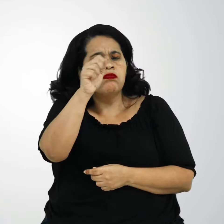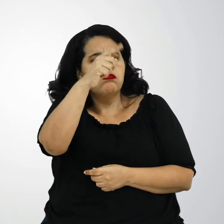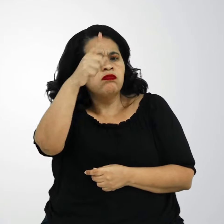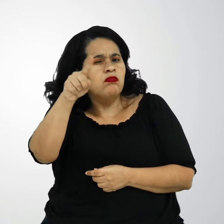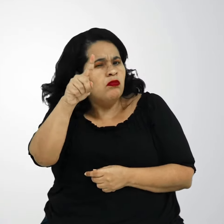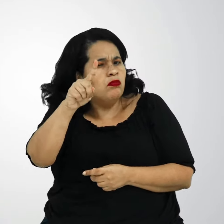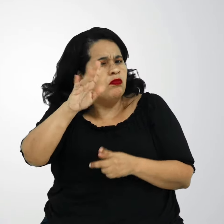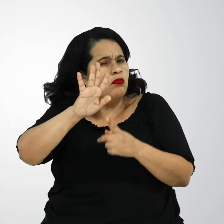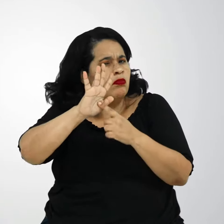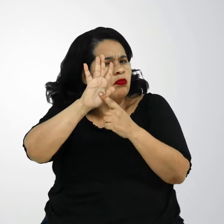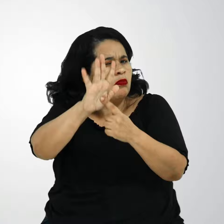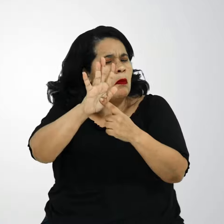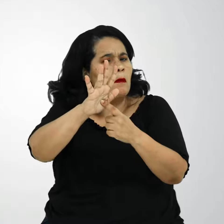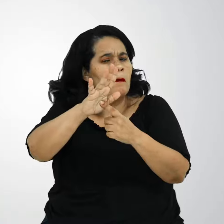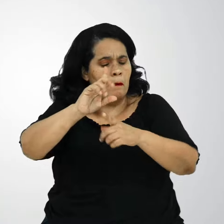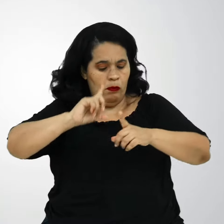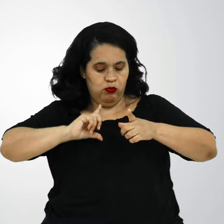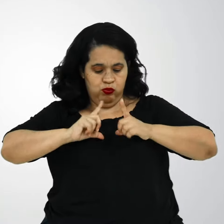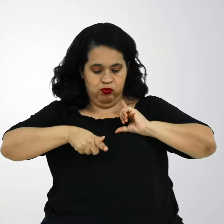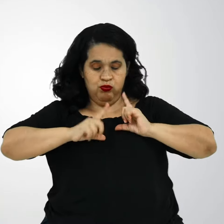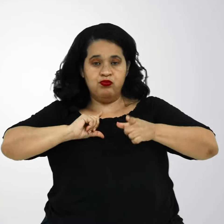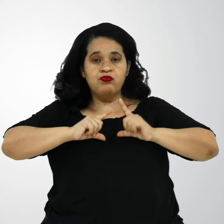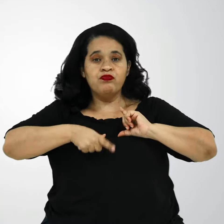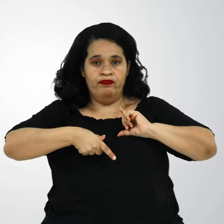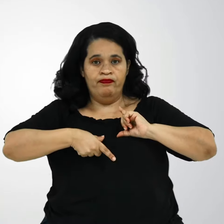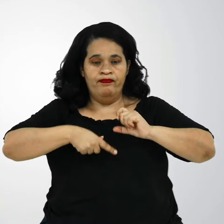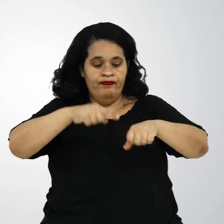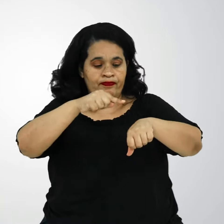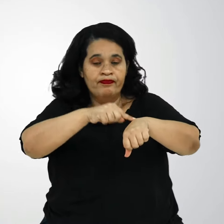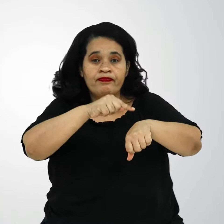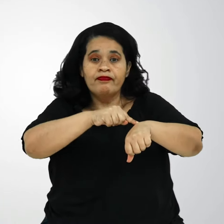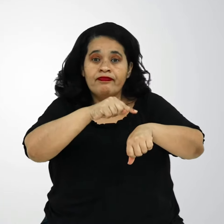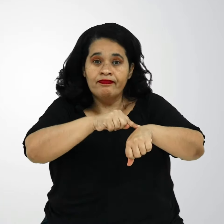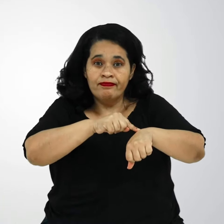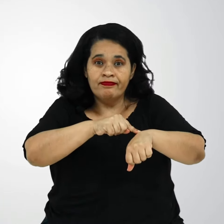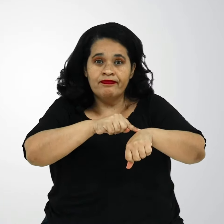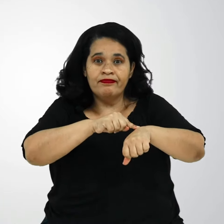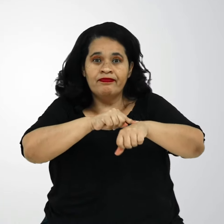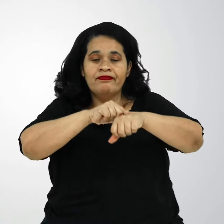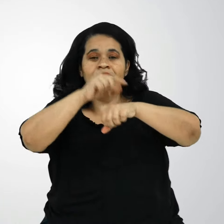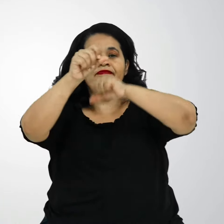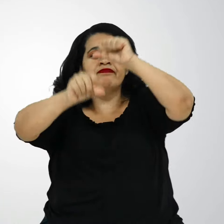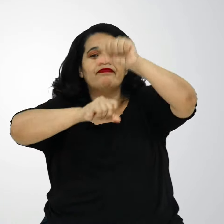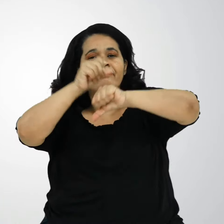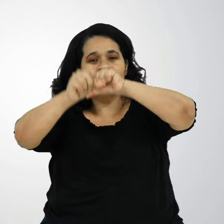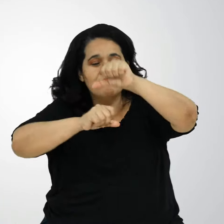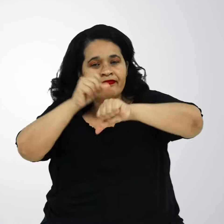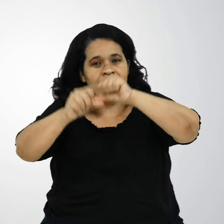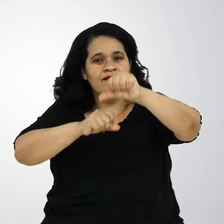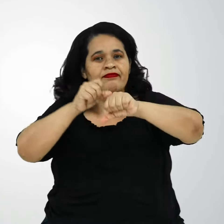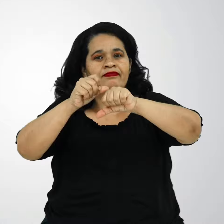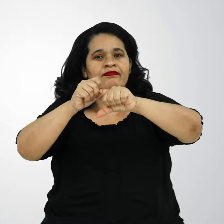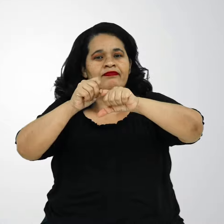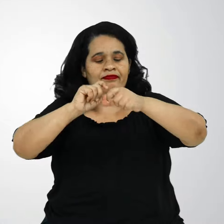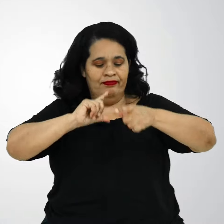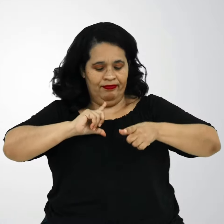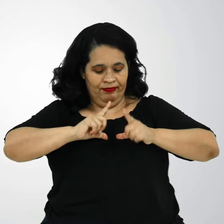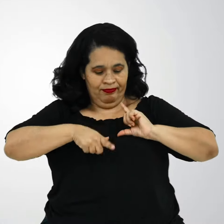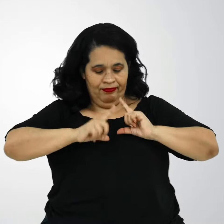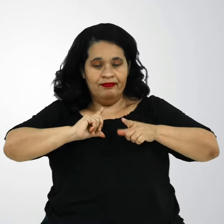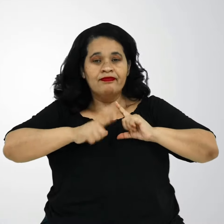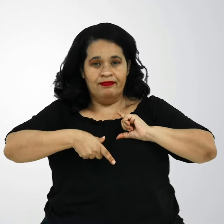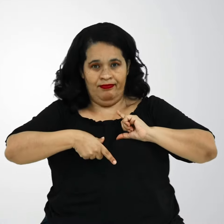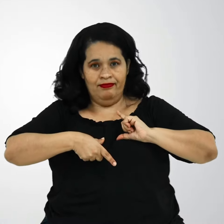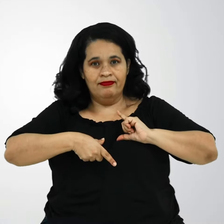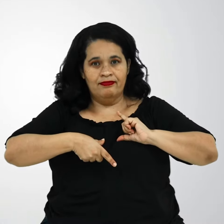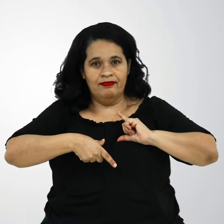à restauração de Israel, né, ao tempo da restauração, do concerto, da aliança com Israel, e que